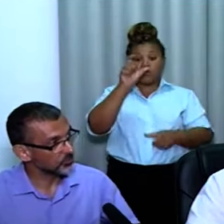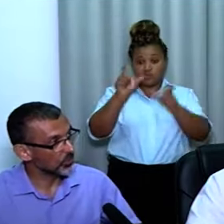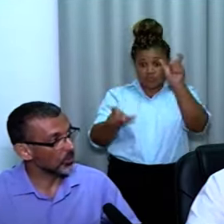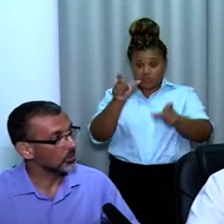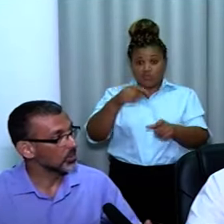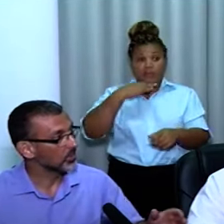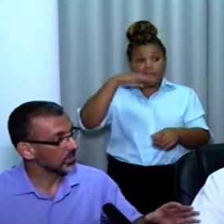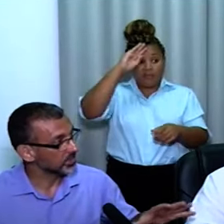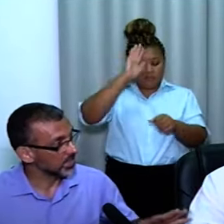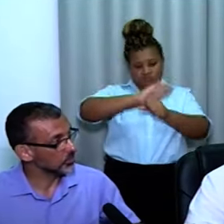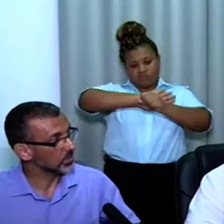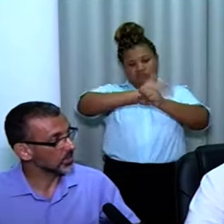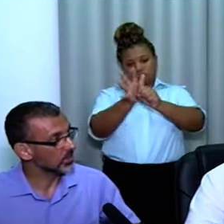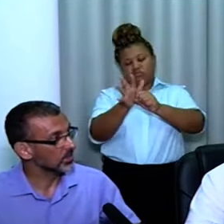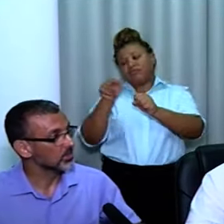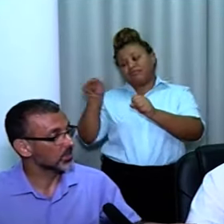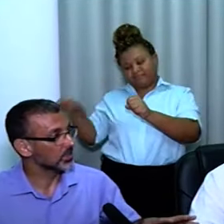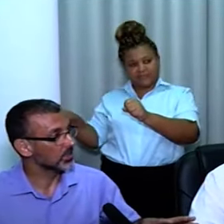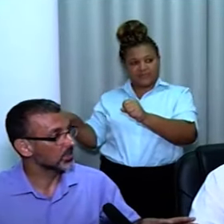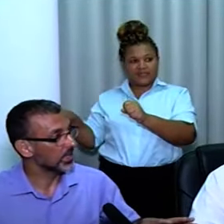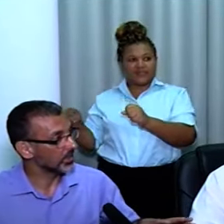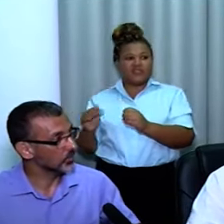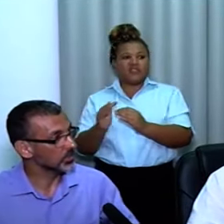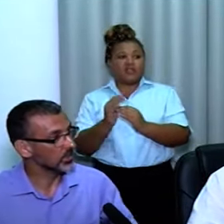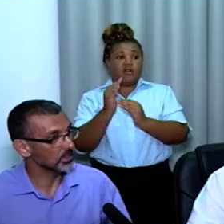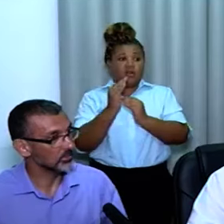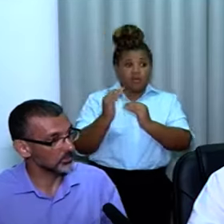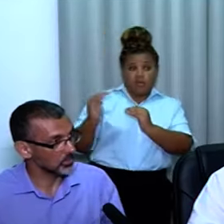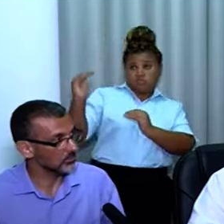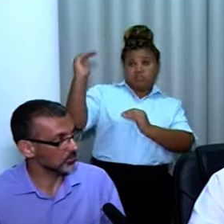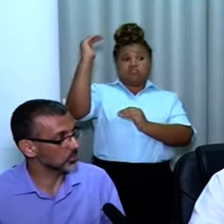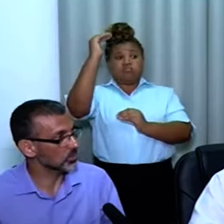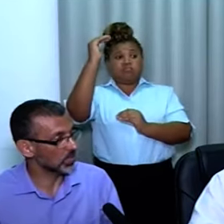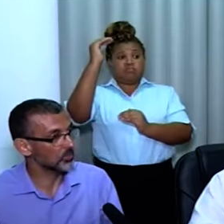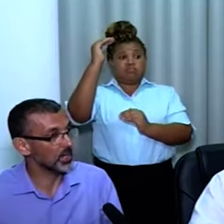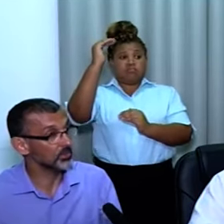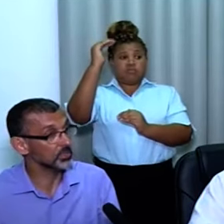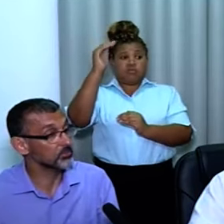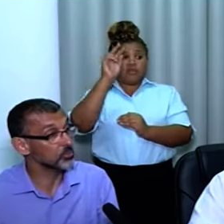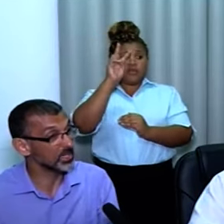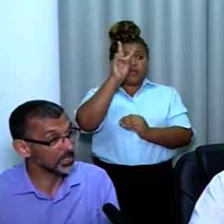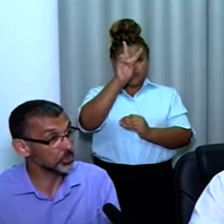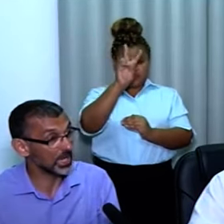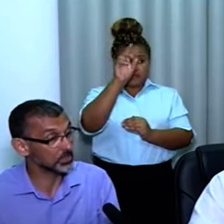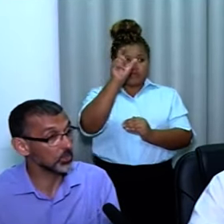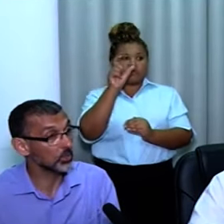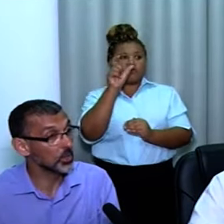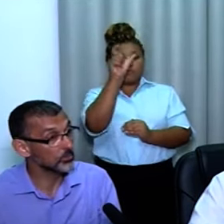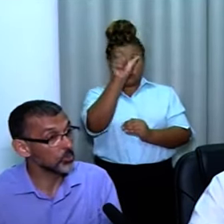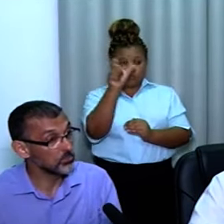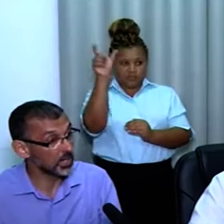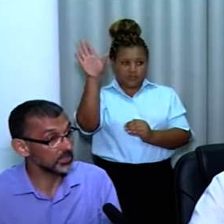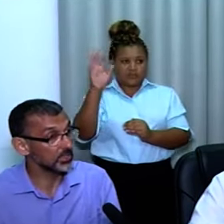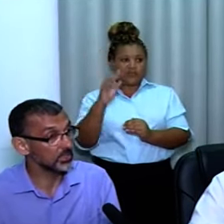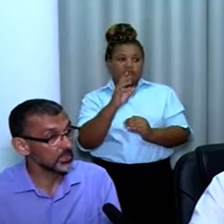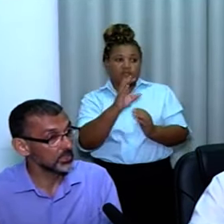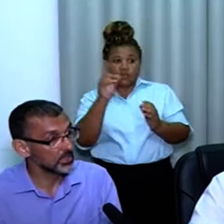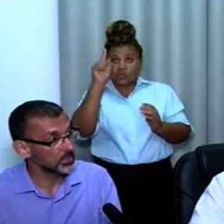first floor, nous avons deux côtés. Nous avons un côté qui on causé là auparavant, qui est pour isolation, pour